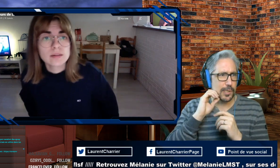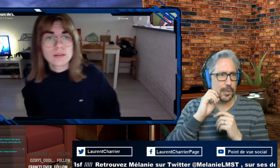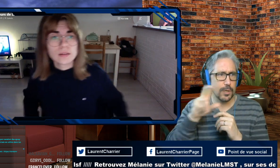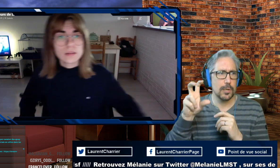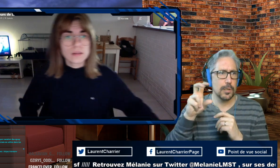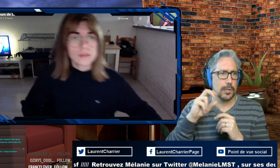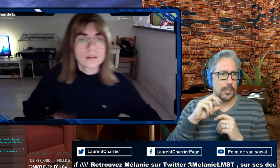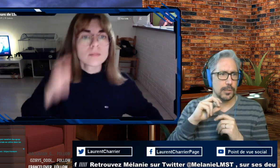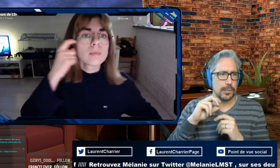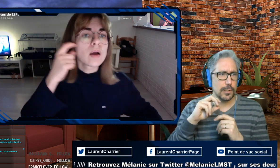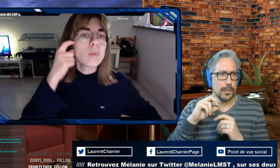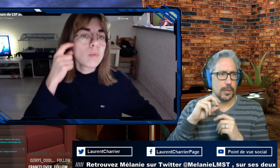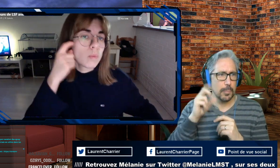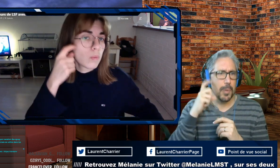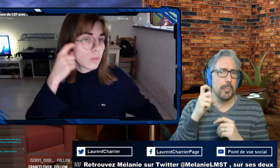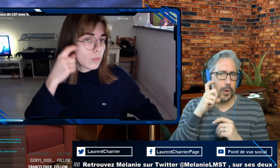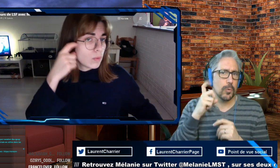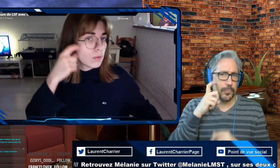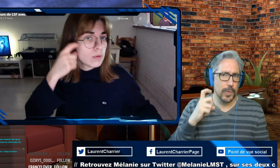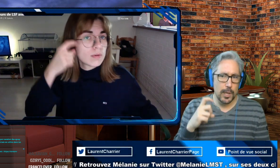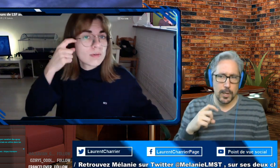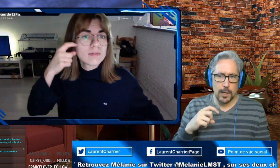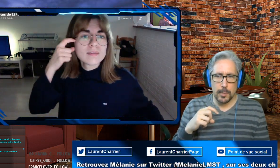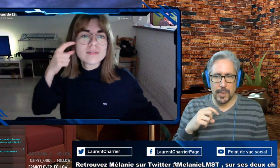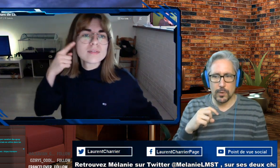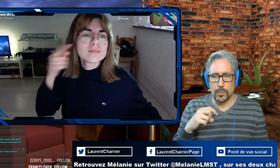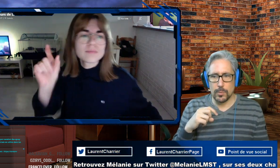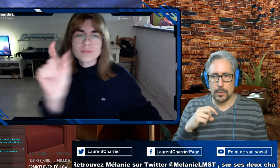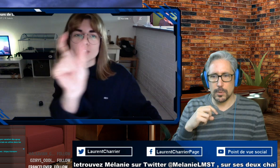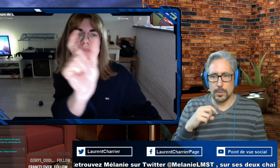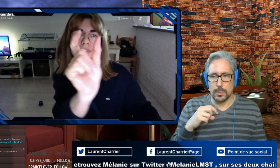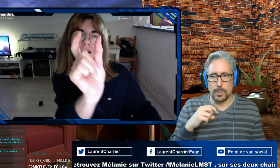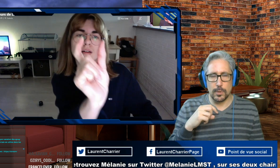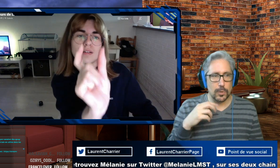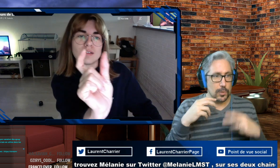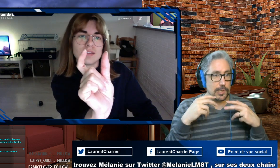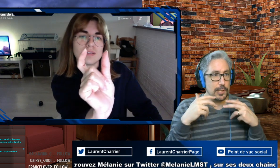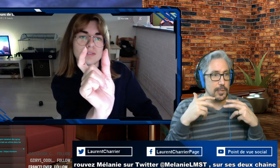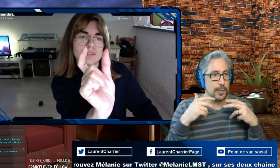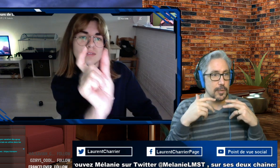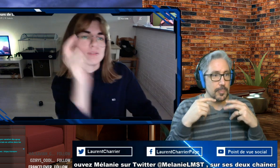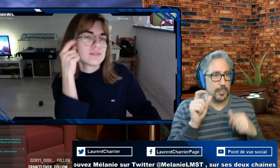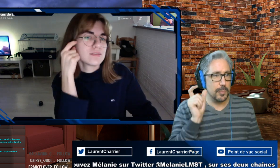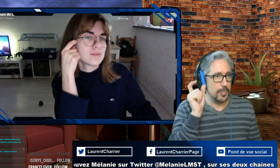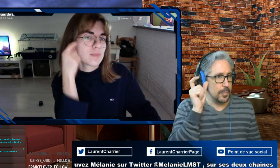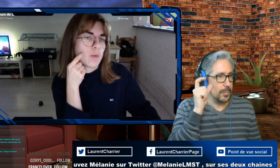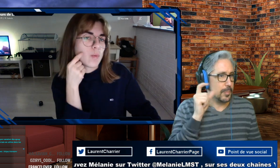Non, c'est Macron. Macron, quand il.